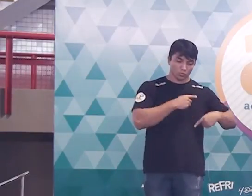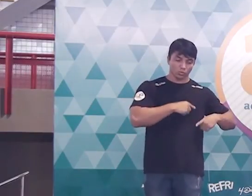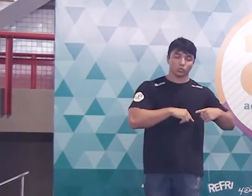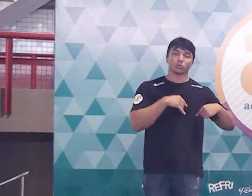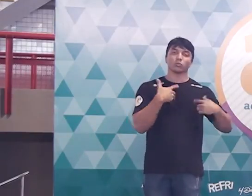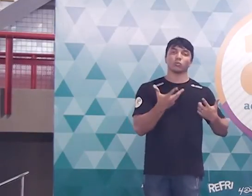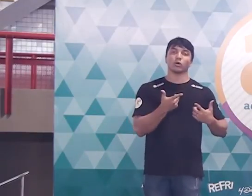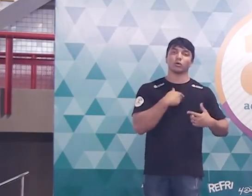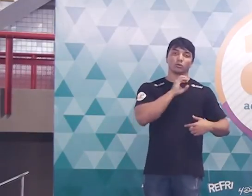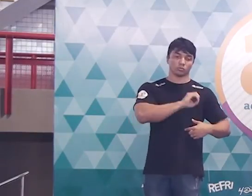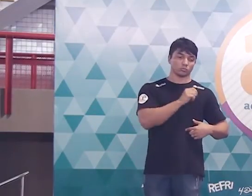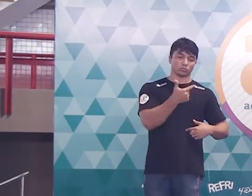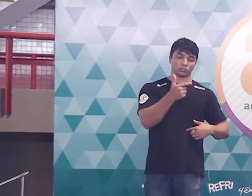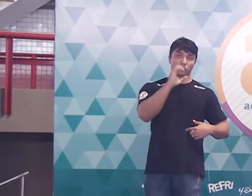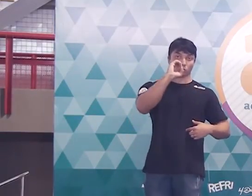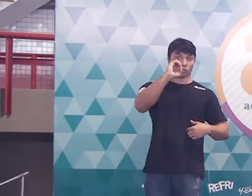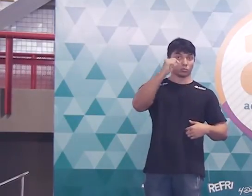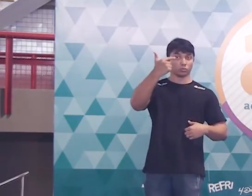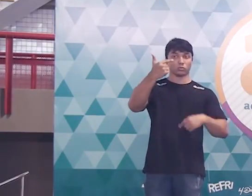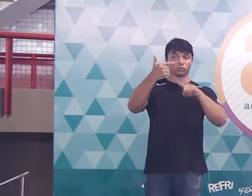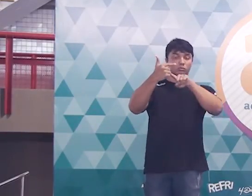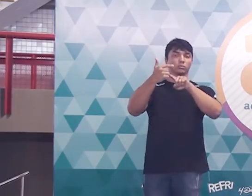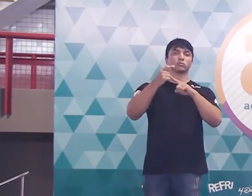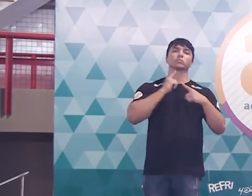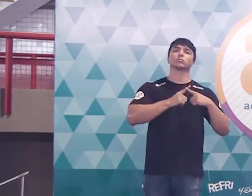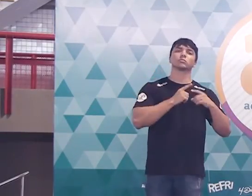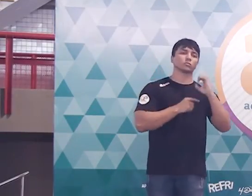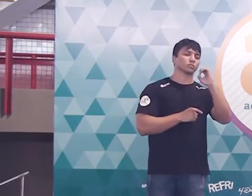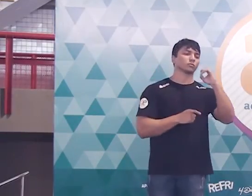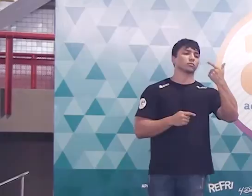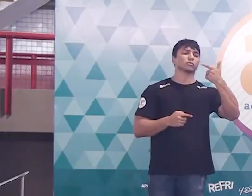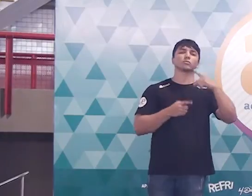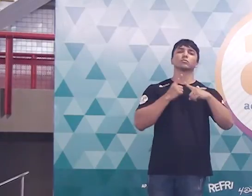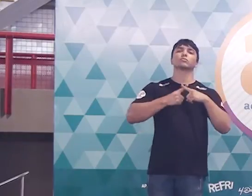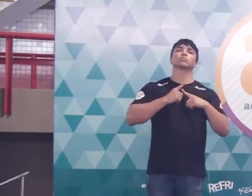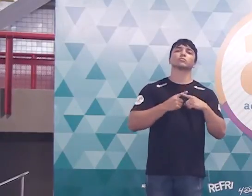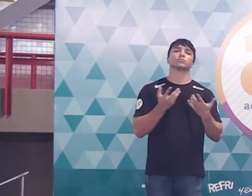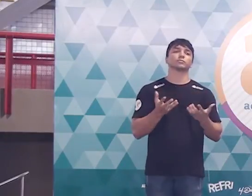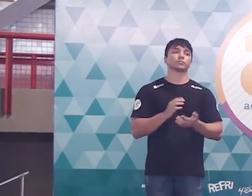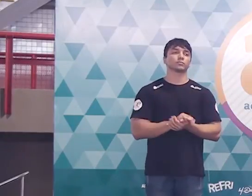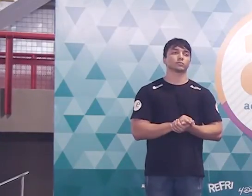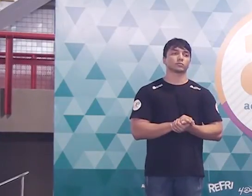retirá-lo? O oxigênio. Por que tu consegue retirar o oxigênio da atmosfera?